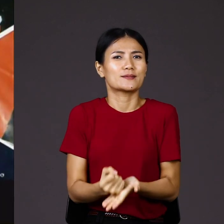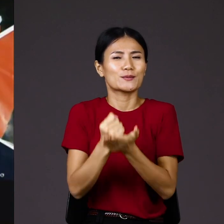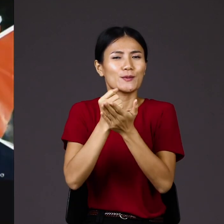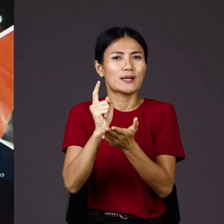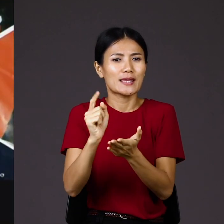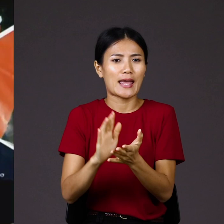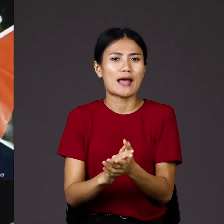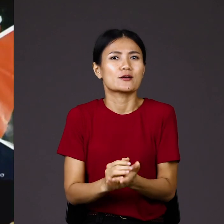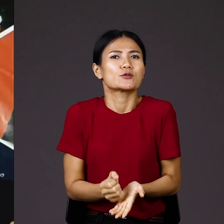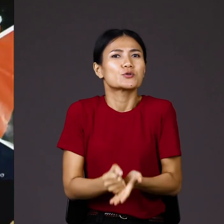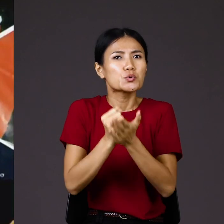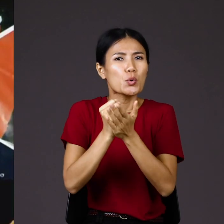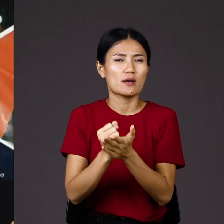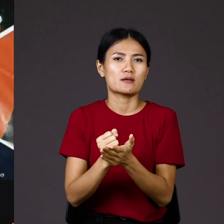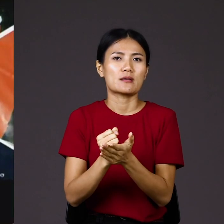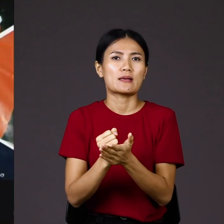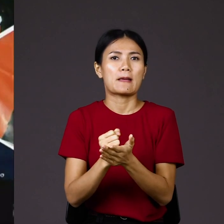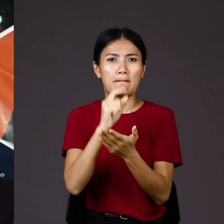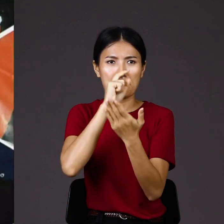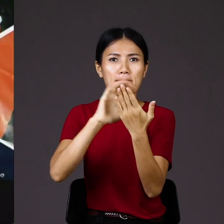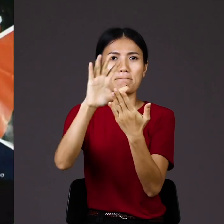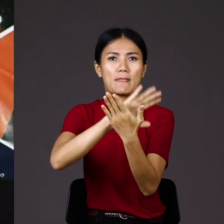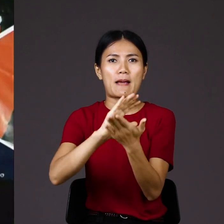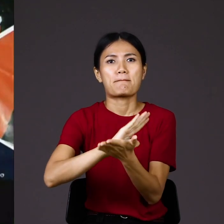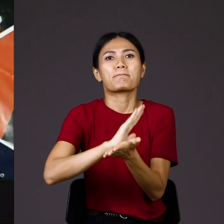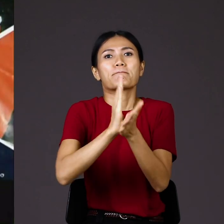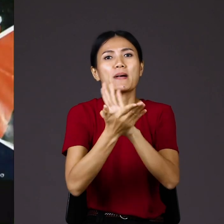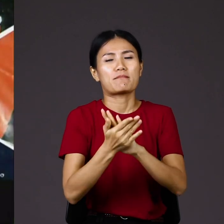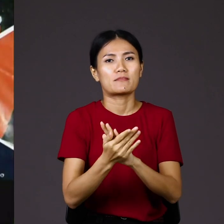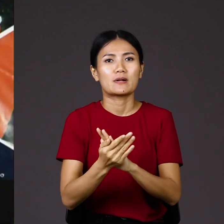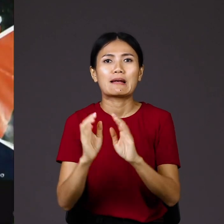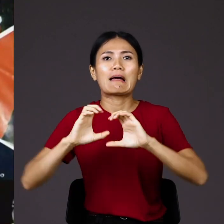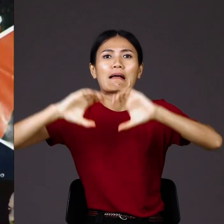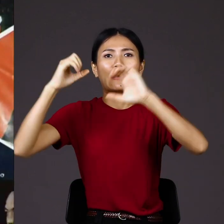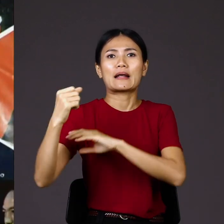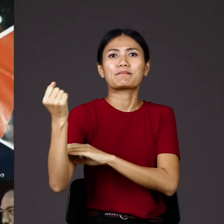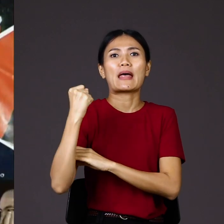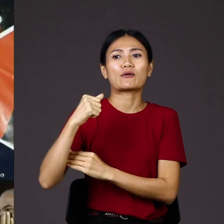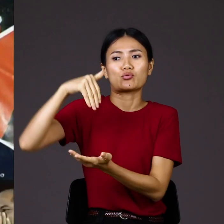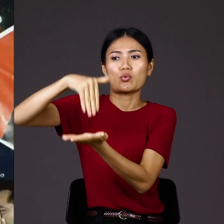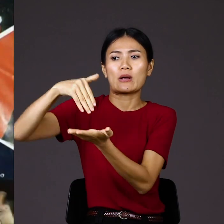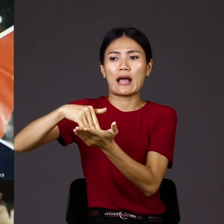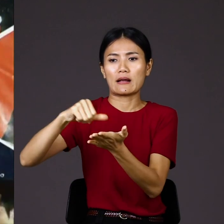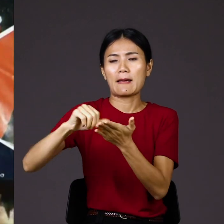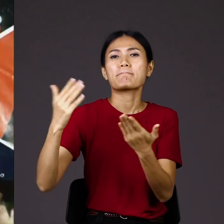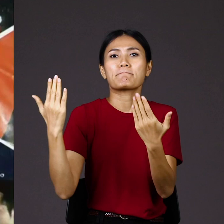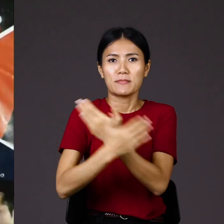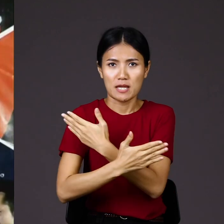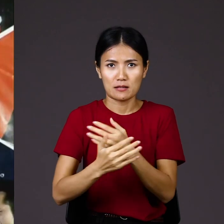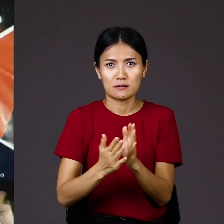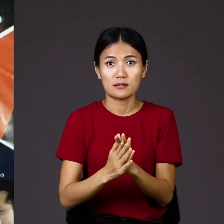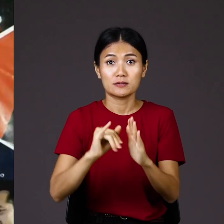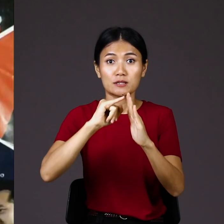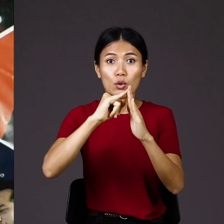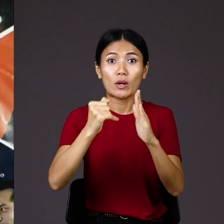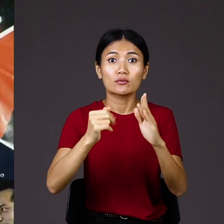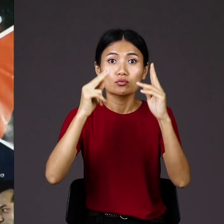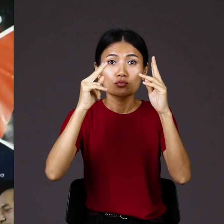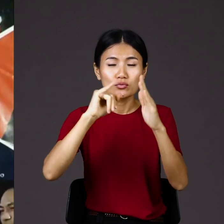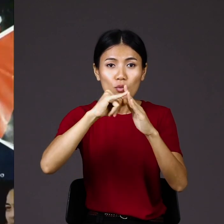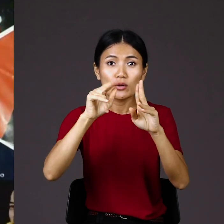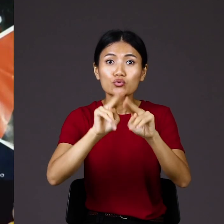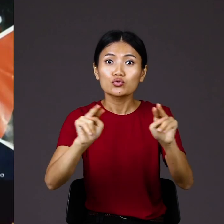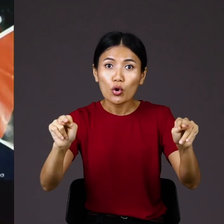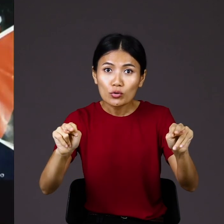างการผลักดันการรณรงค์ให้เกิดการปฏิรูปรัฐราชการที่รวมศูนย์และท่านจะได้นาย